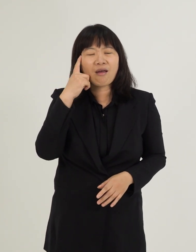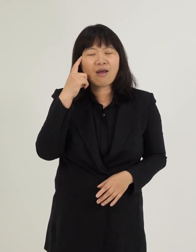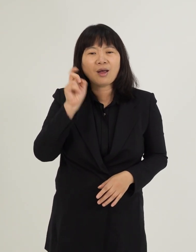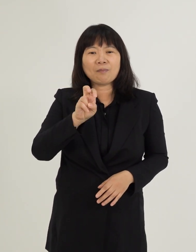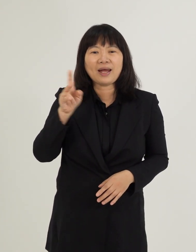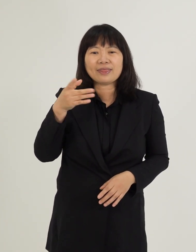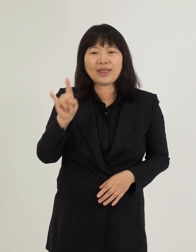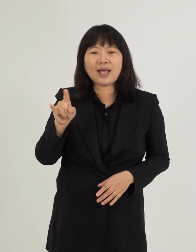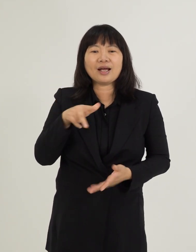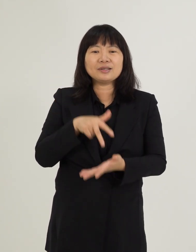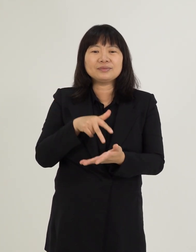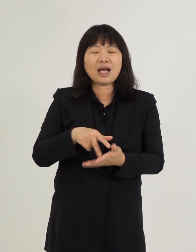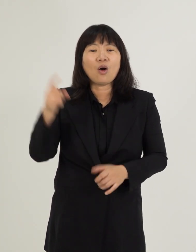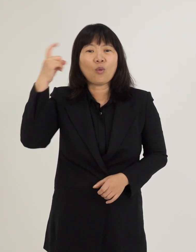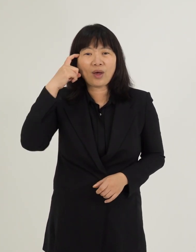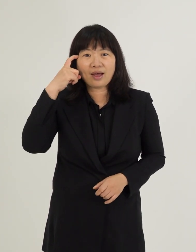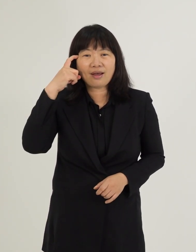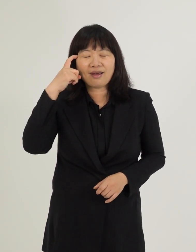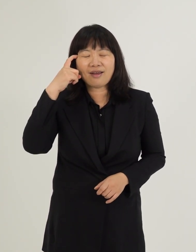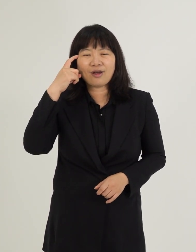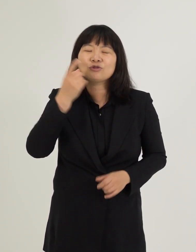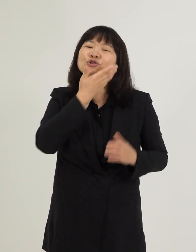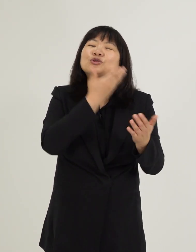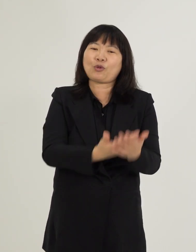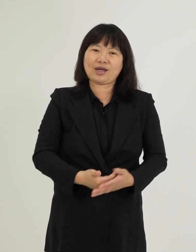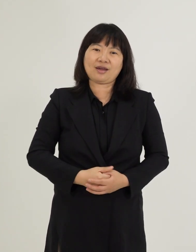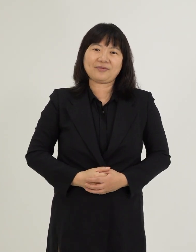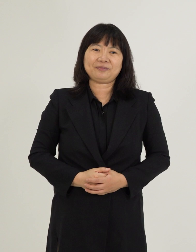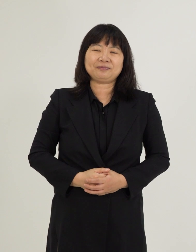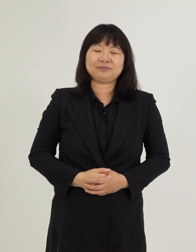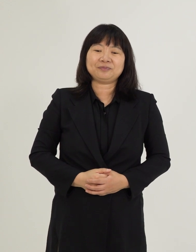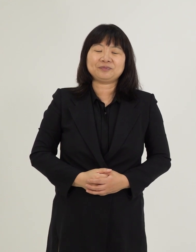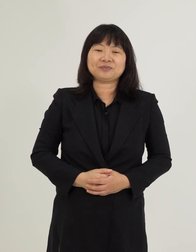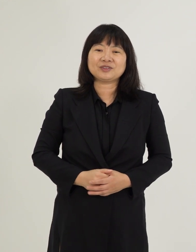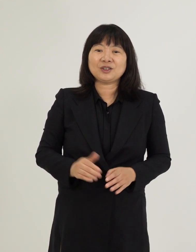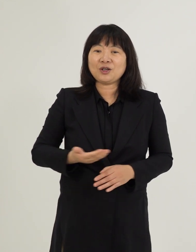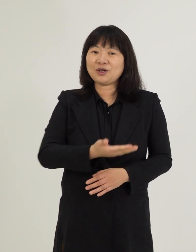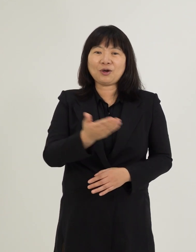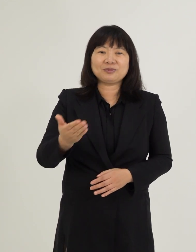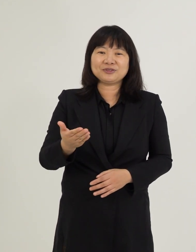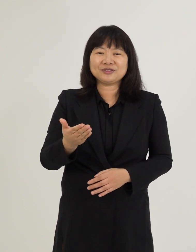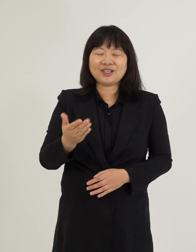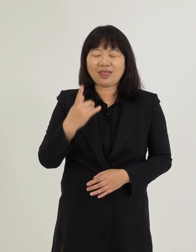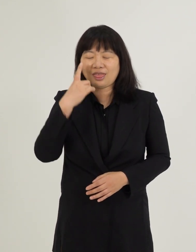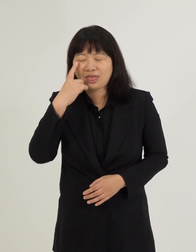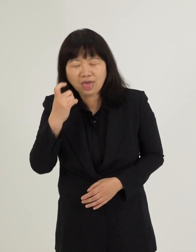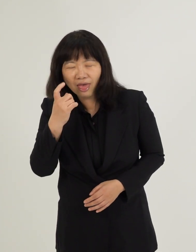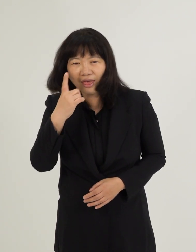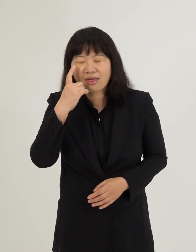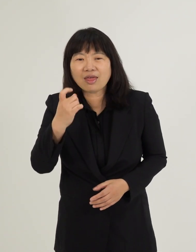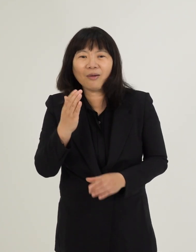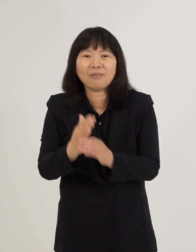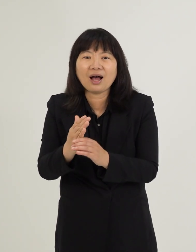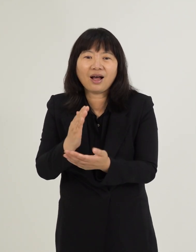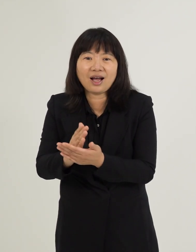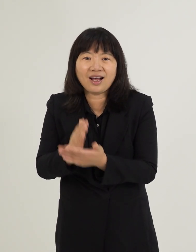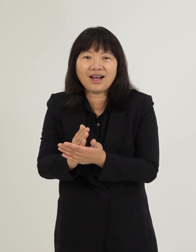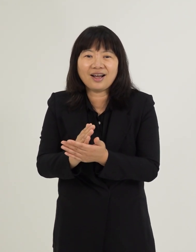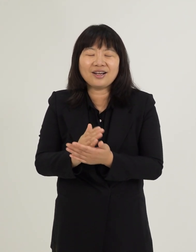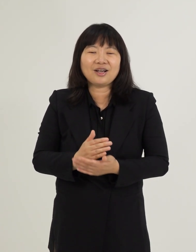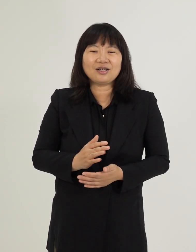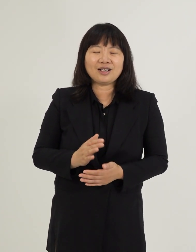여러분 졸지 말고 계시다가 결론 부분에 이 2마리의 의미에 대해서